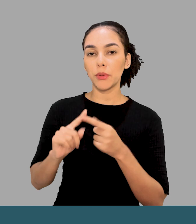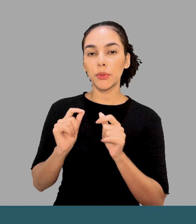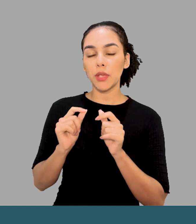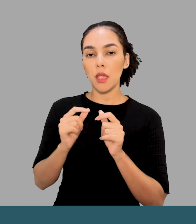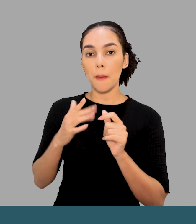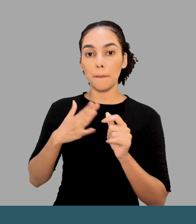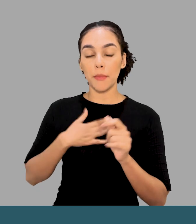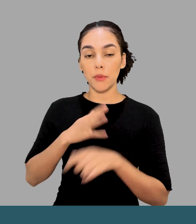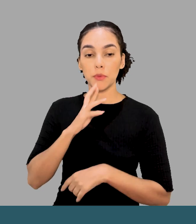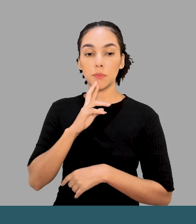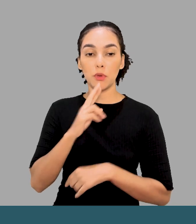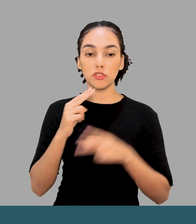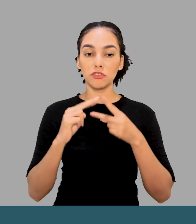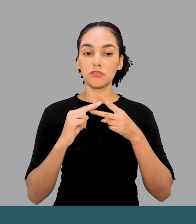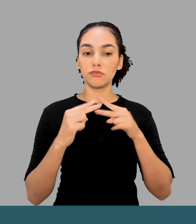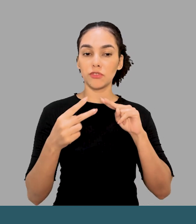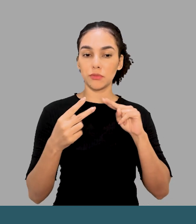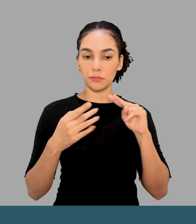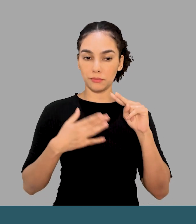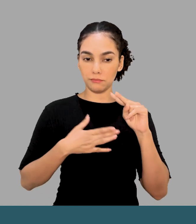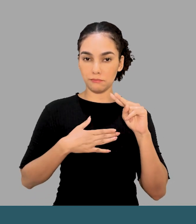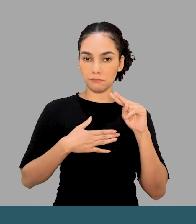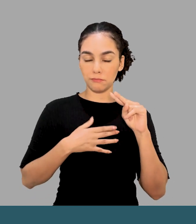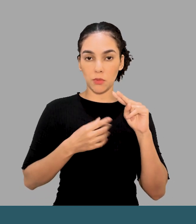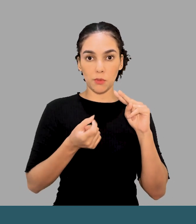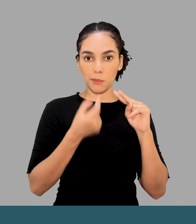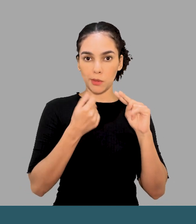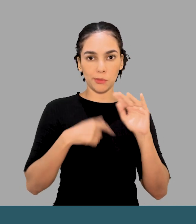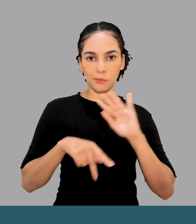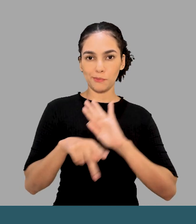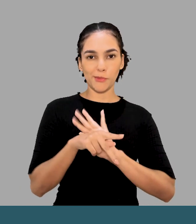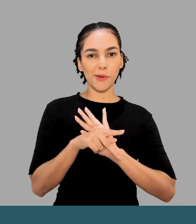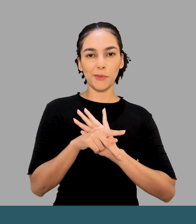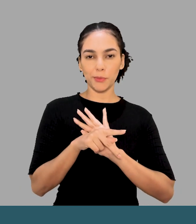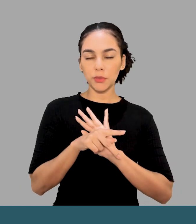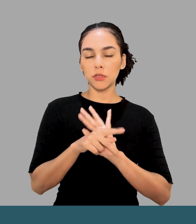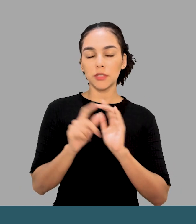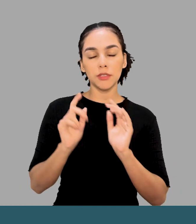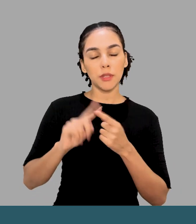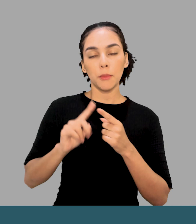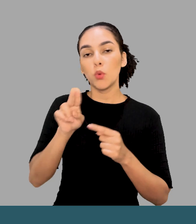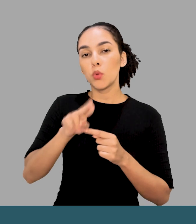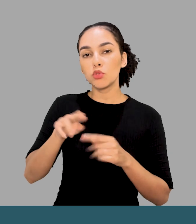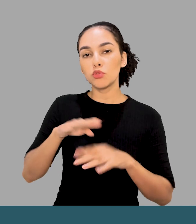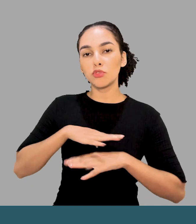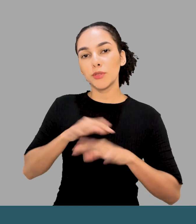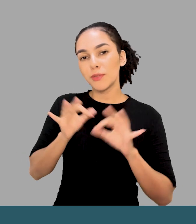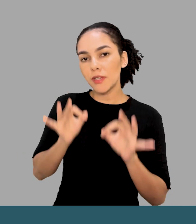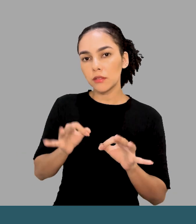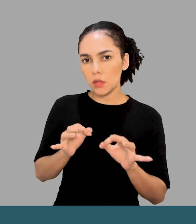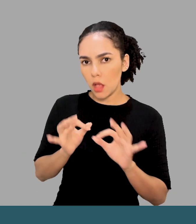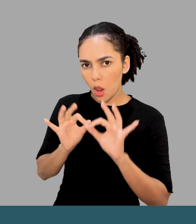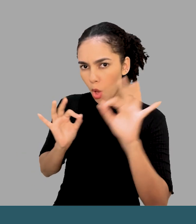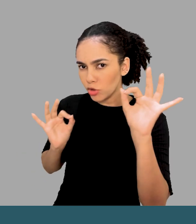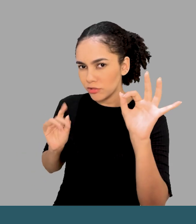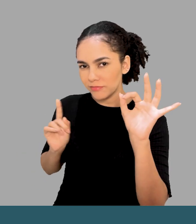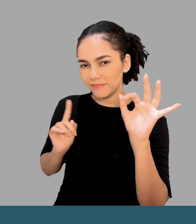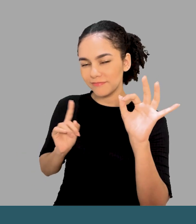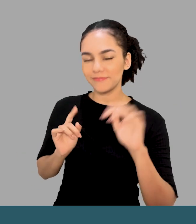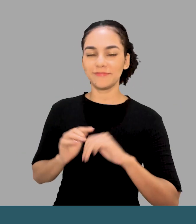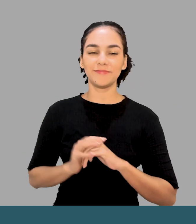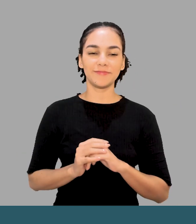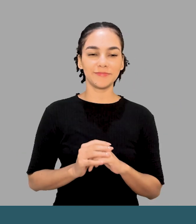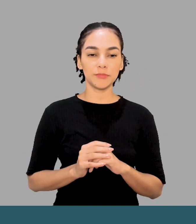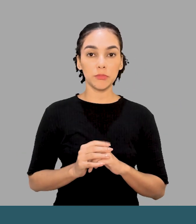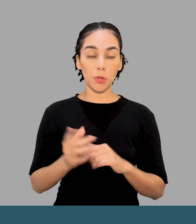a minha resposta genética com o meu antídoto genético e a aplicação da forma correta. Não está longe isso não. Depois